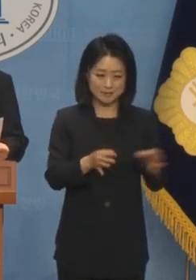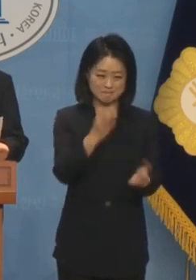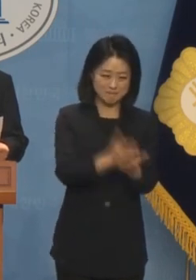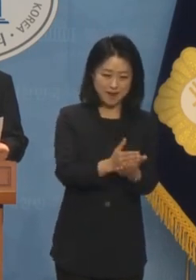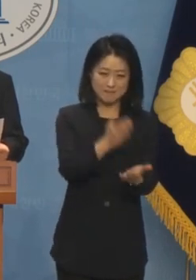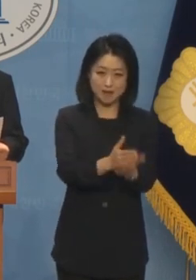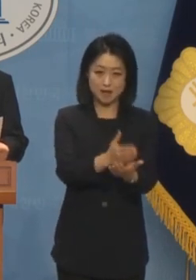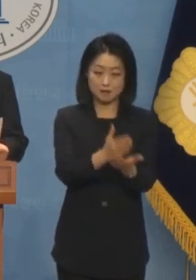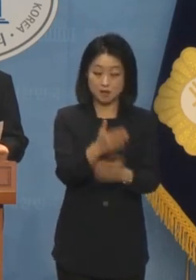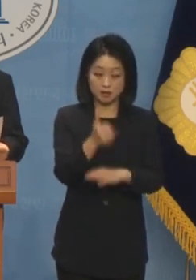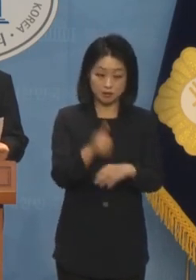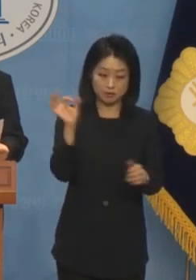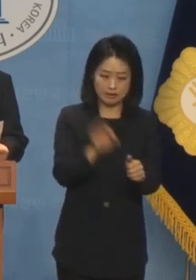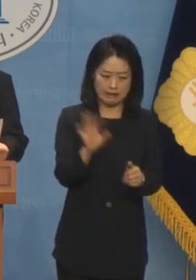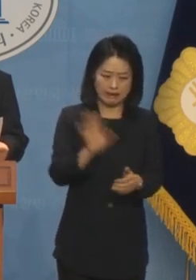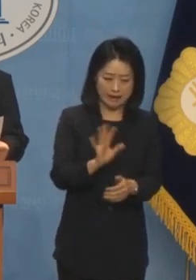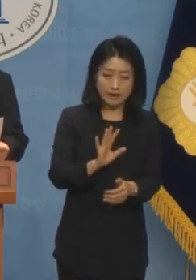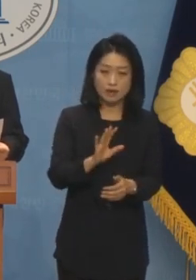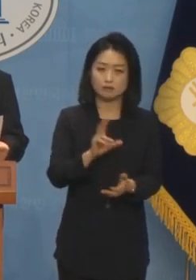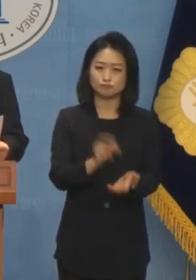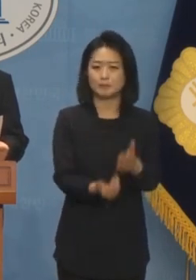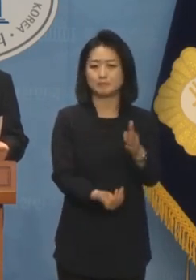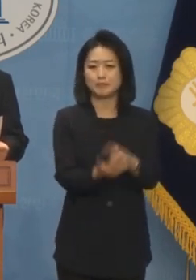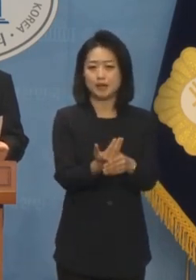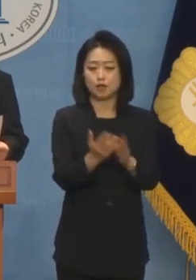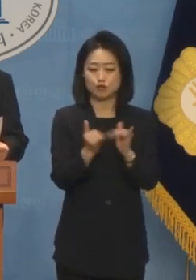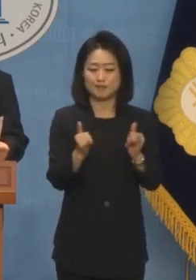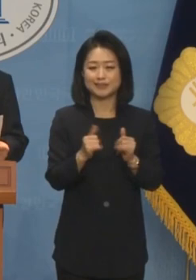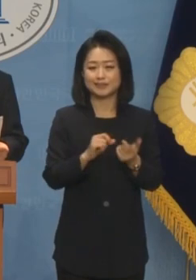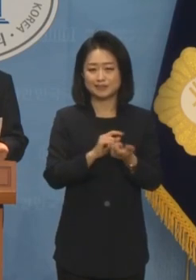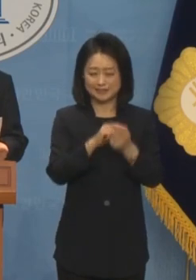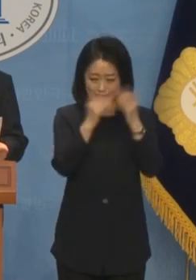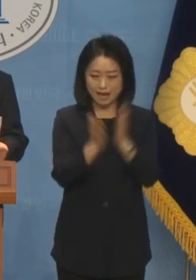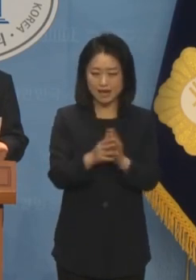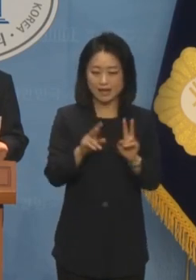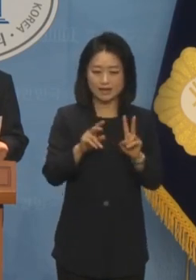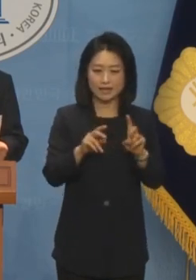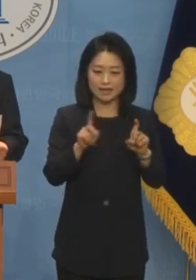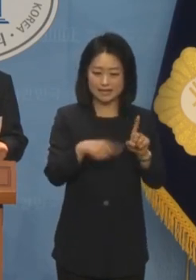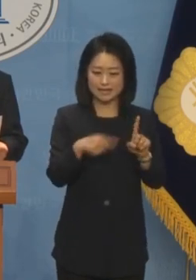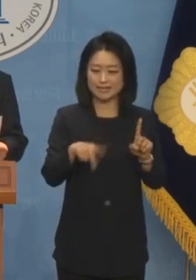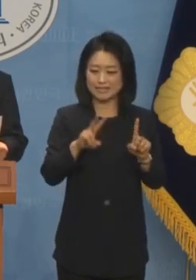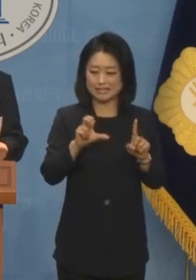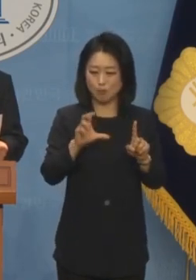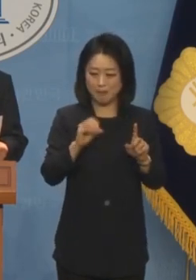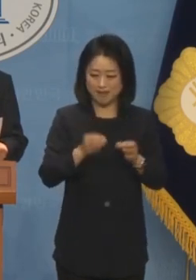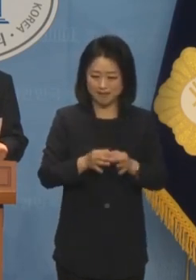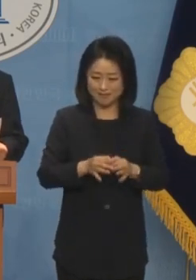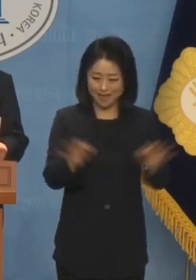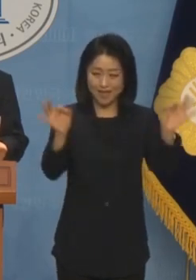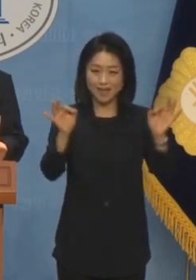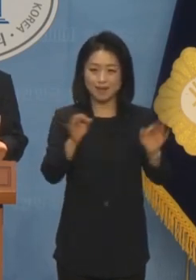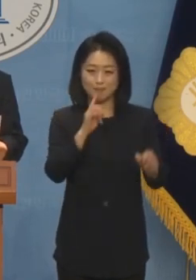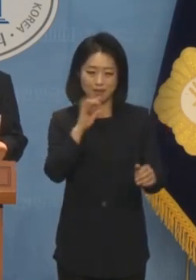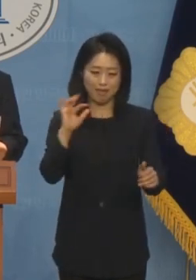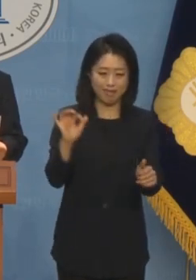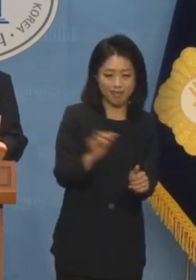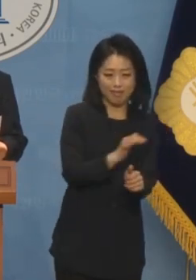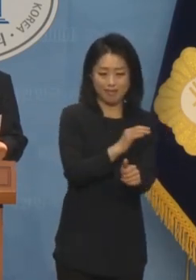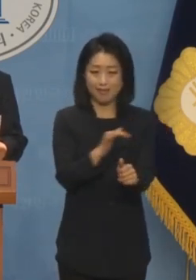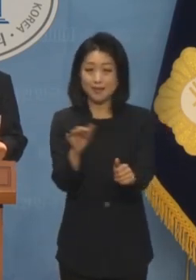적용을 끝끝내 외면한 채 전국민 재난지원금 살포로 국민들을 현혹시키며